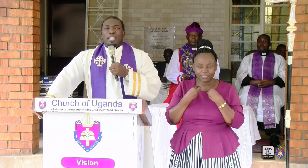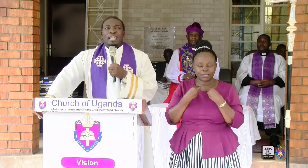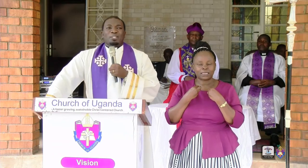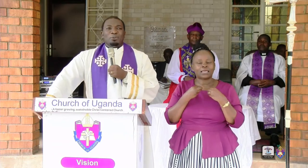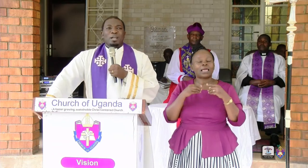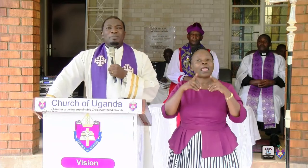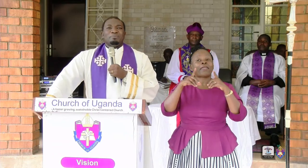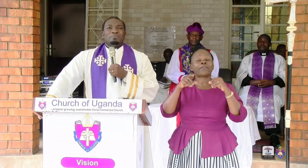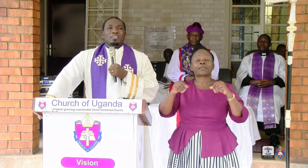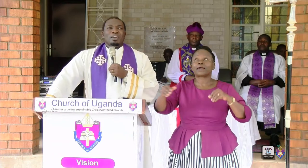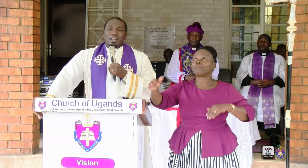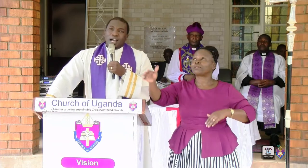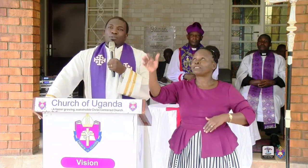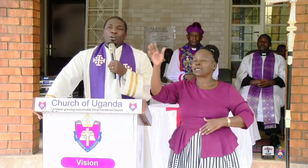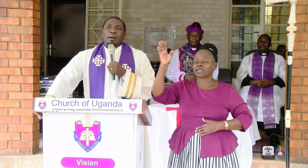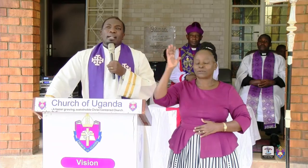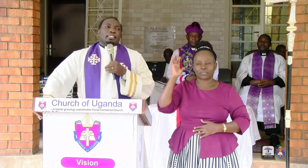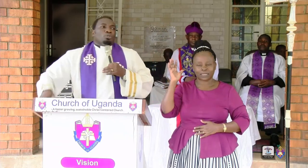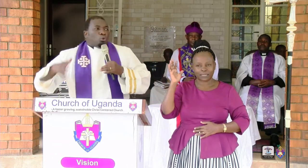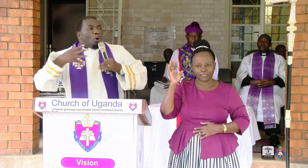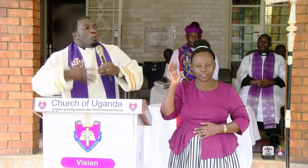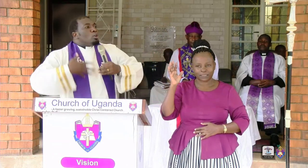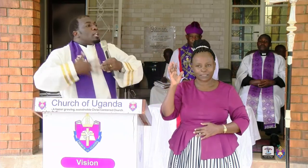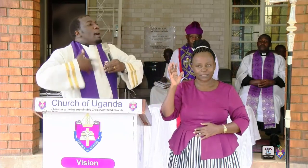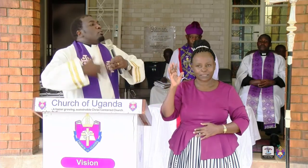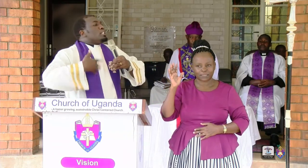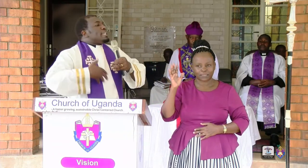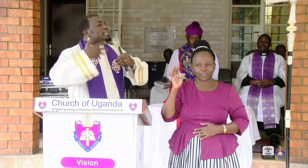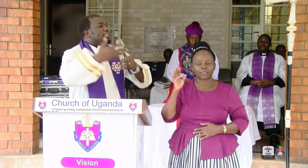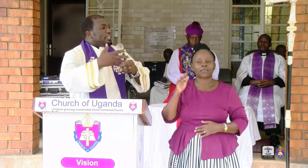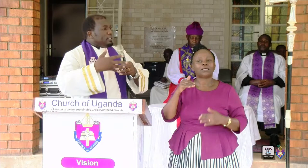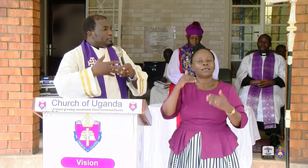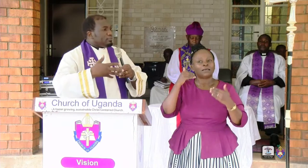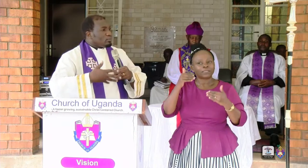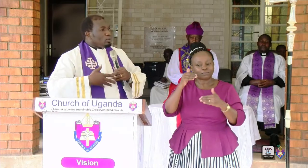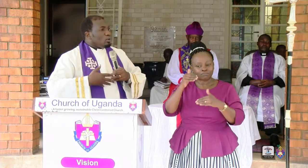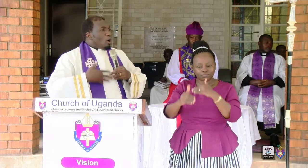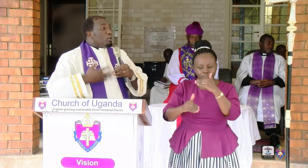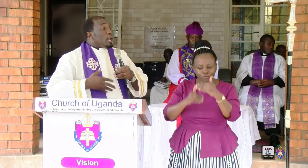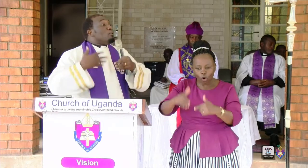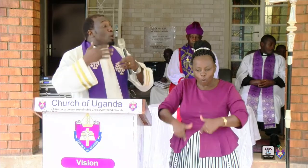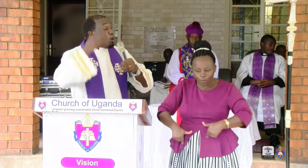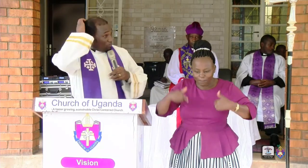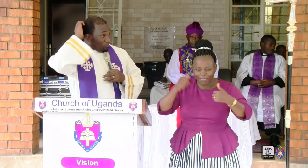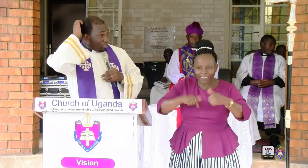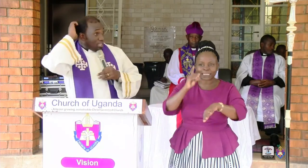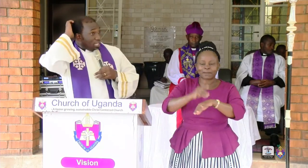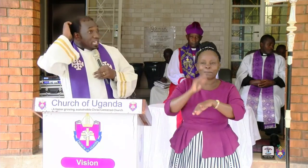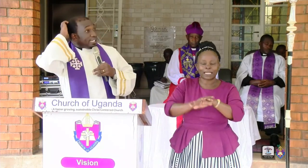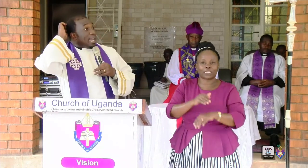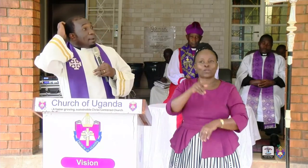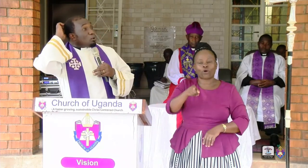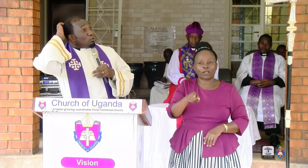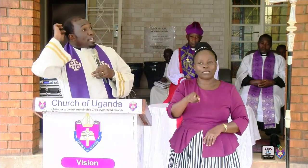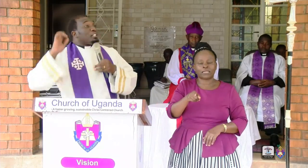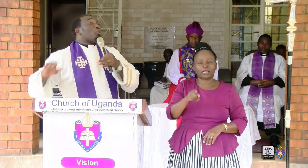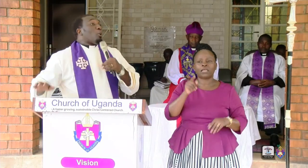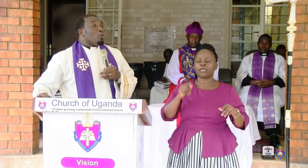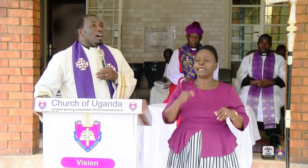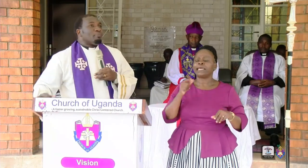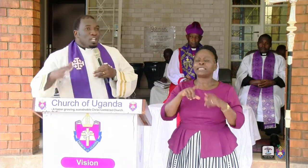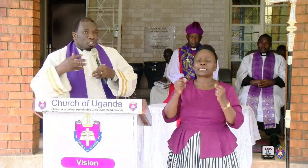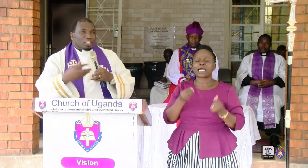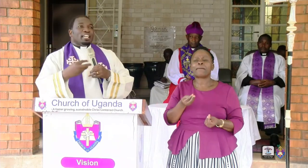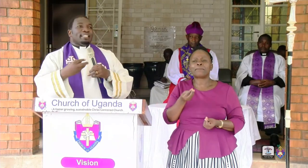ekigambo kya Katonda akugamba nti kw'oba otambuliza ki obulamu bwo. Ekigambo kulya